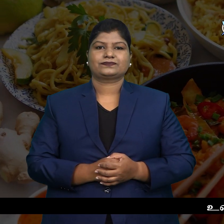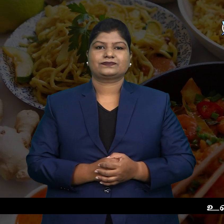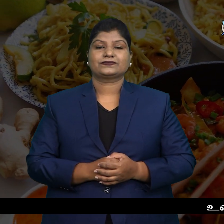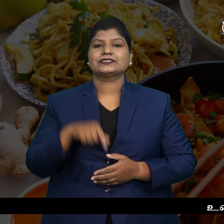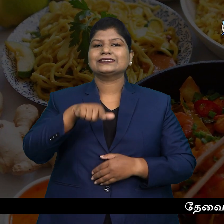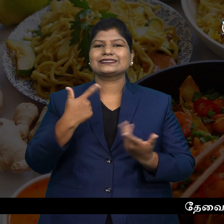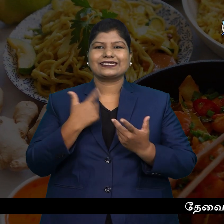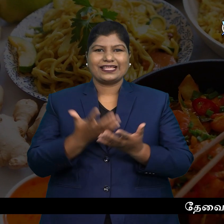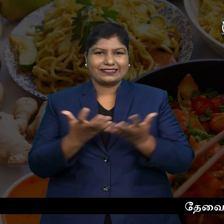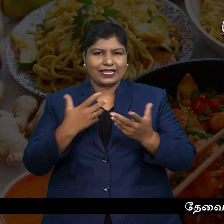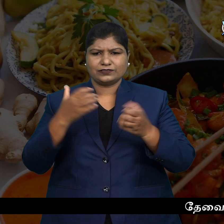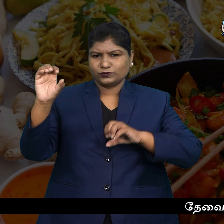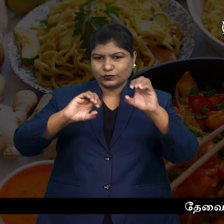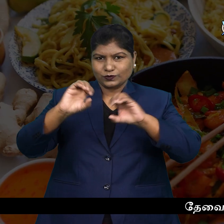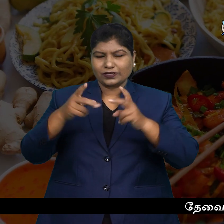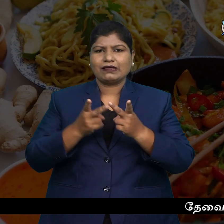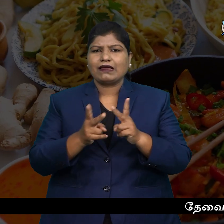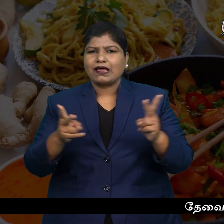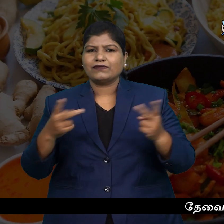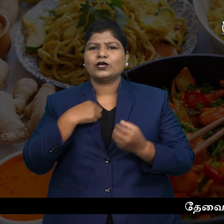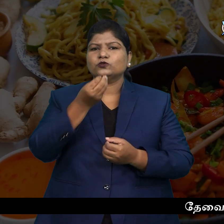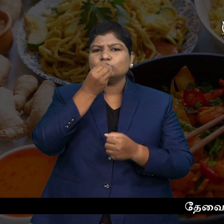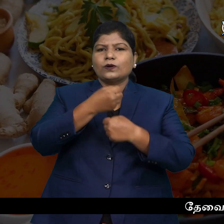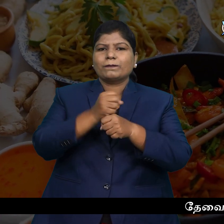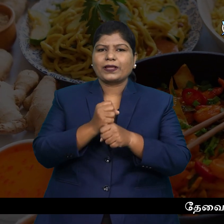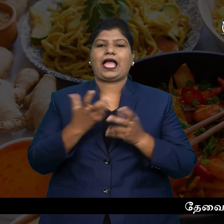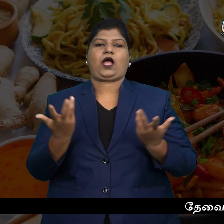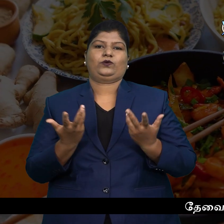உணவு தயாரிக்க தேவையான பொருட்கள்.